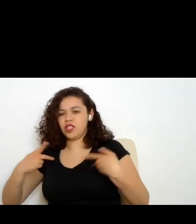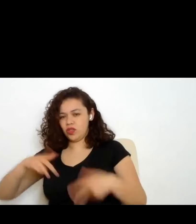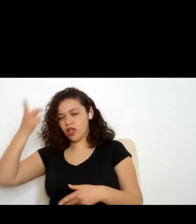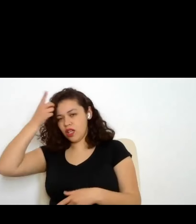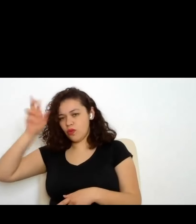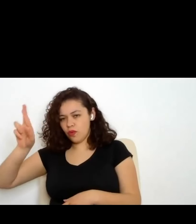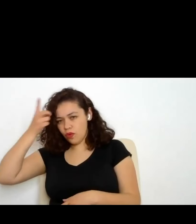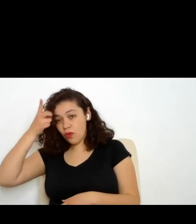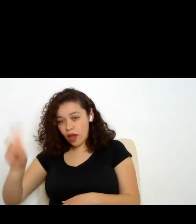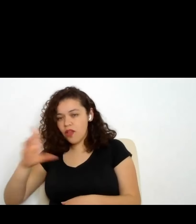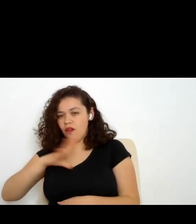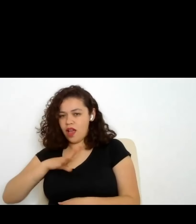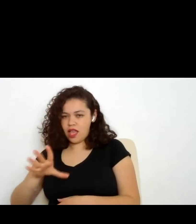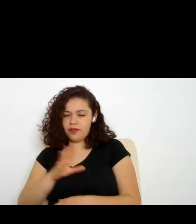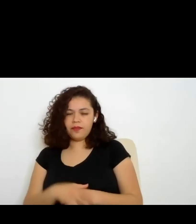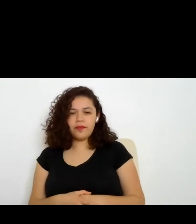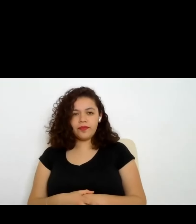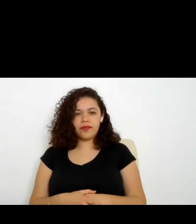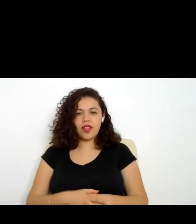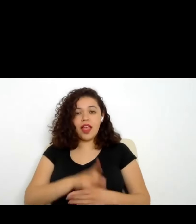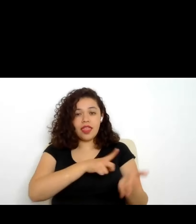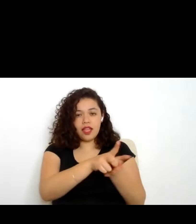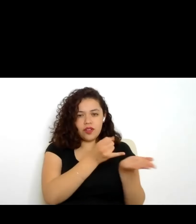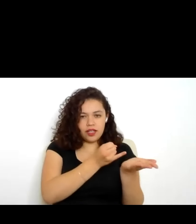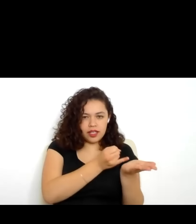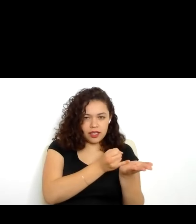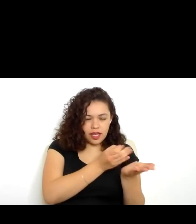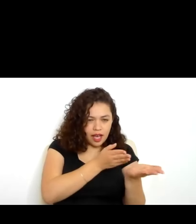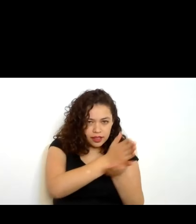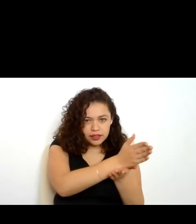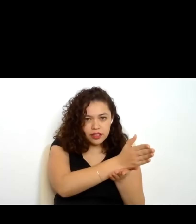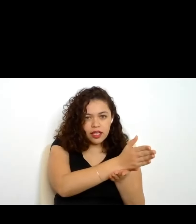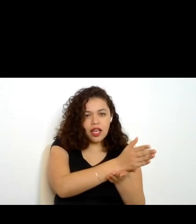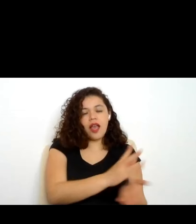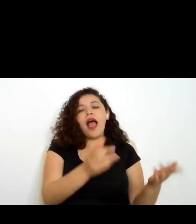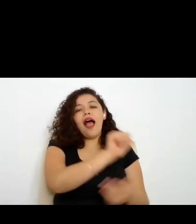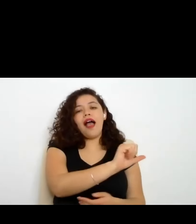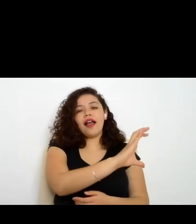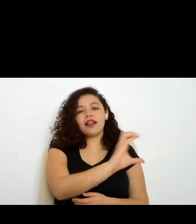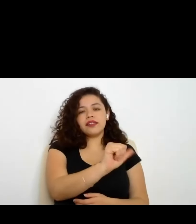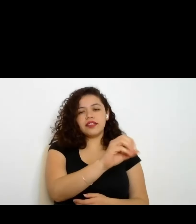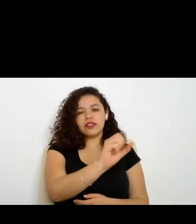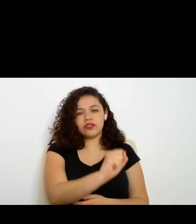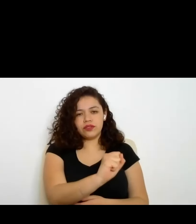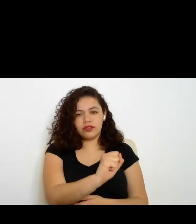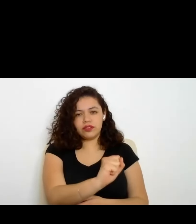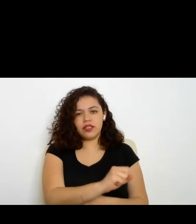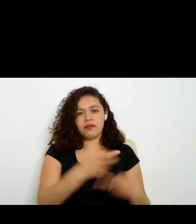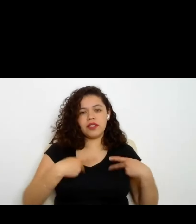datos personales. El derecho de acceso es el derecho que tienen los titulares de solicitar y